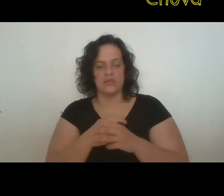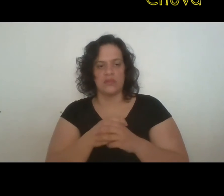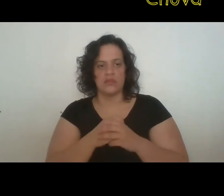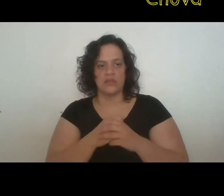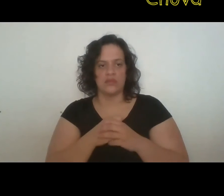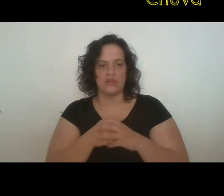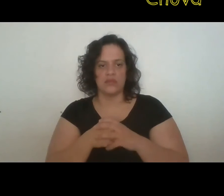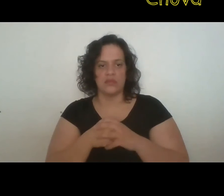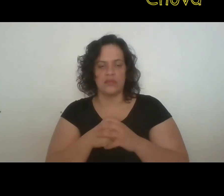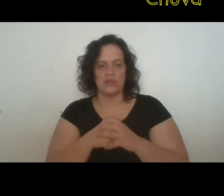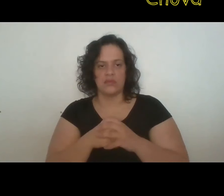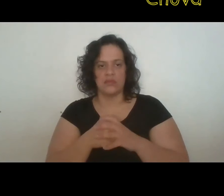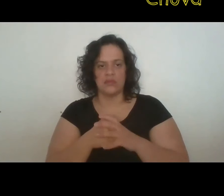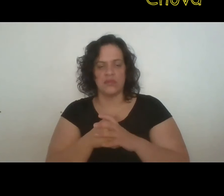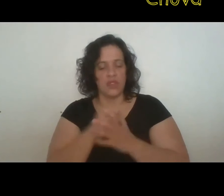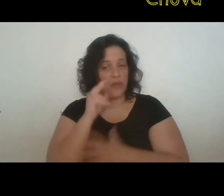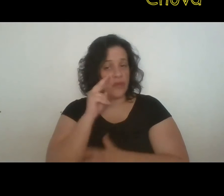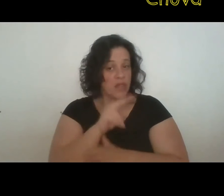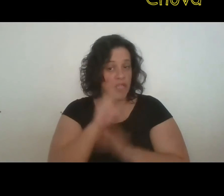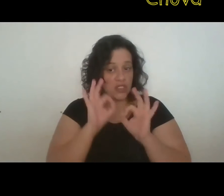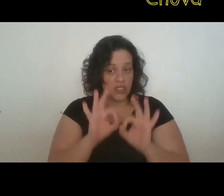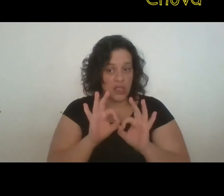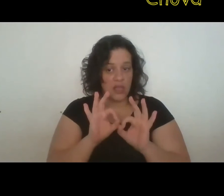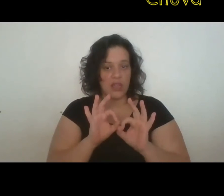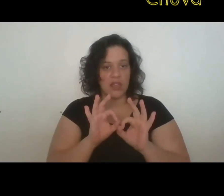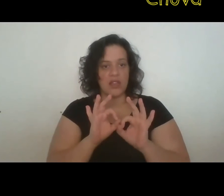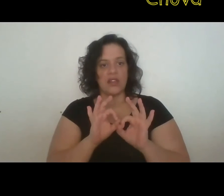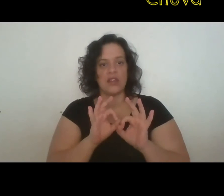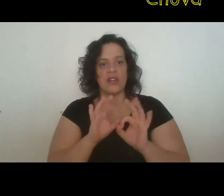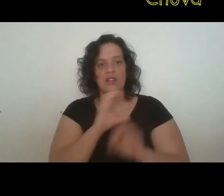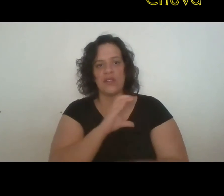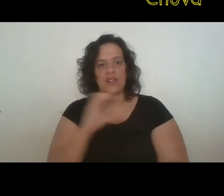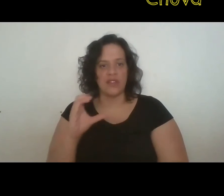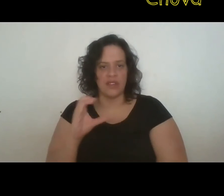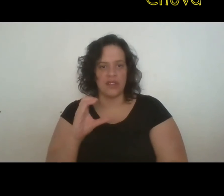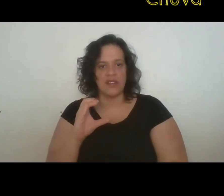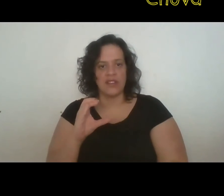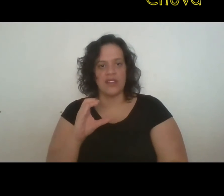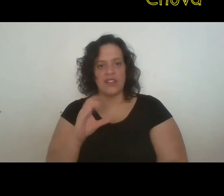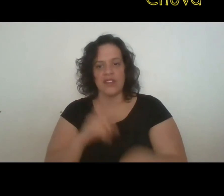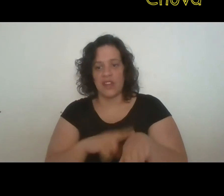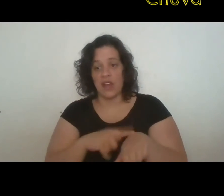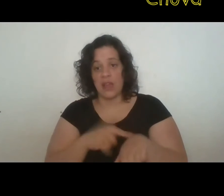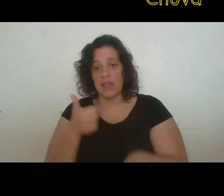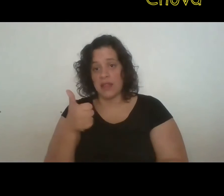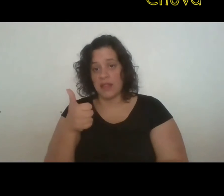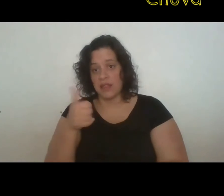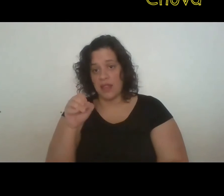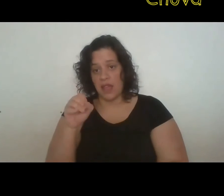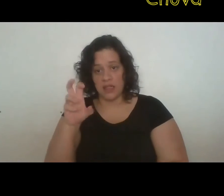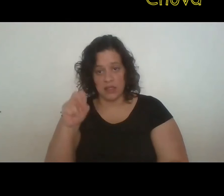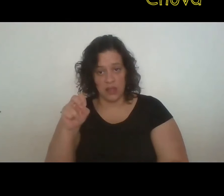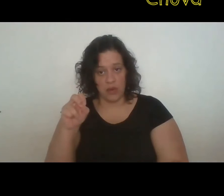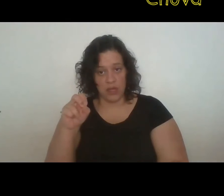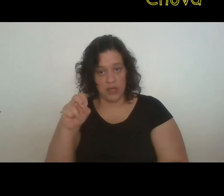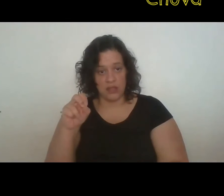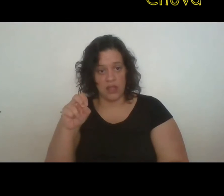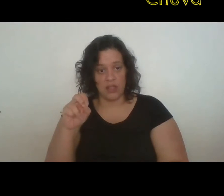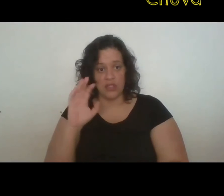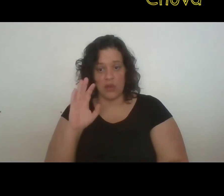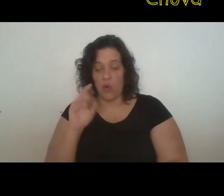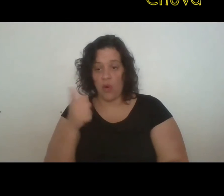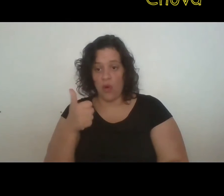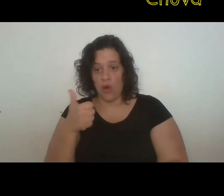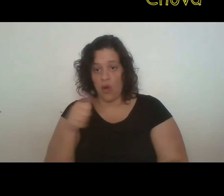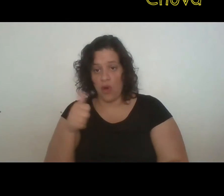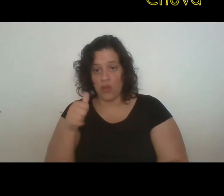um check aqui com minha coordenação. Galera, 10 para meio-dia, posso seguir respondendo mais um pouquinho? Acho que a gente